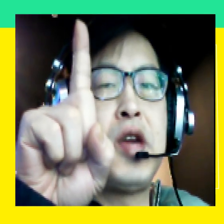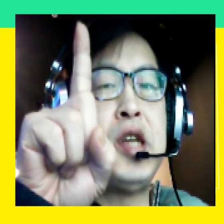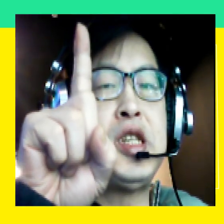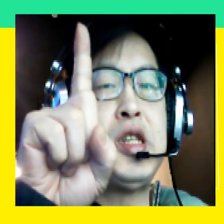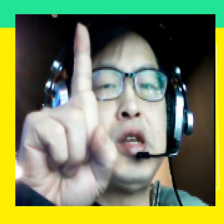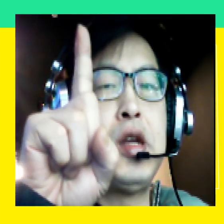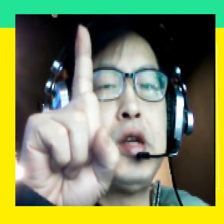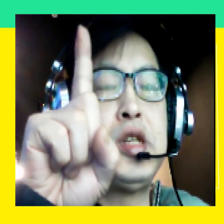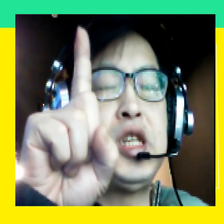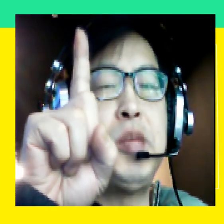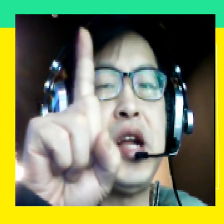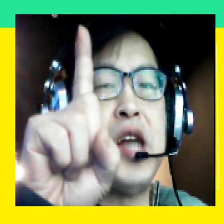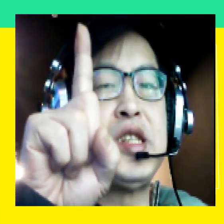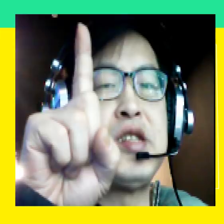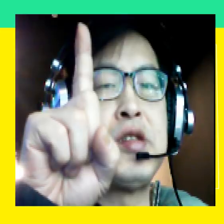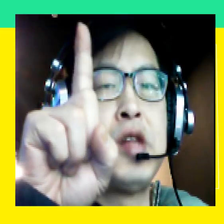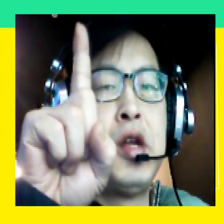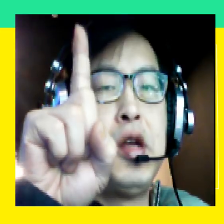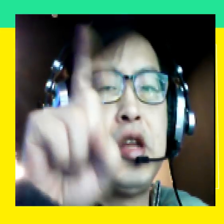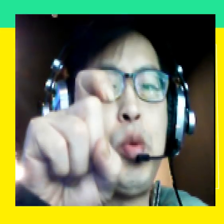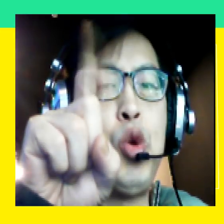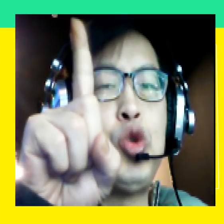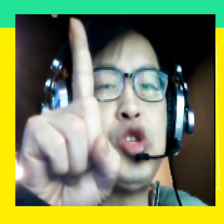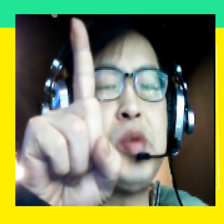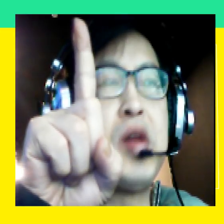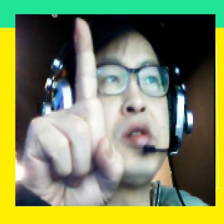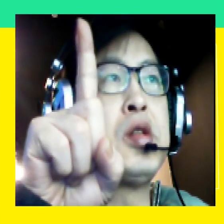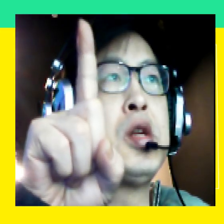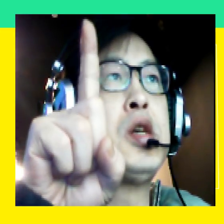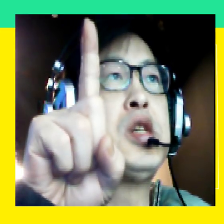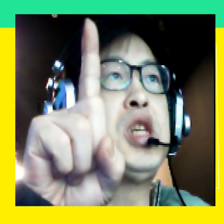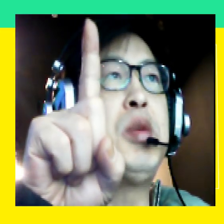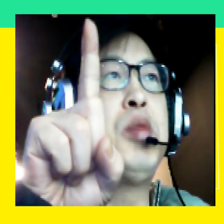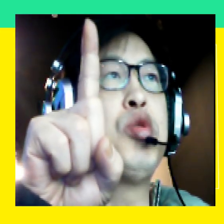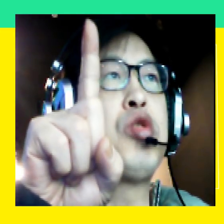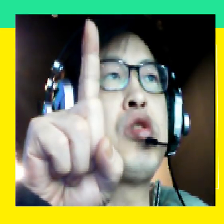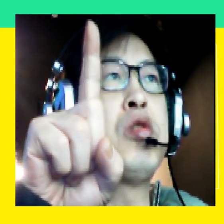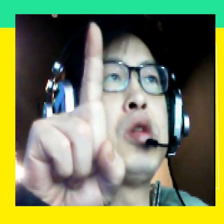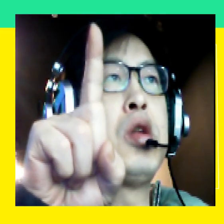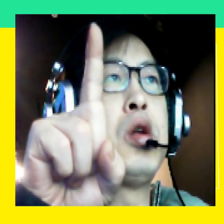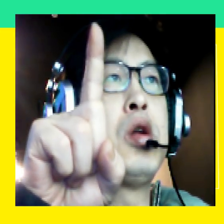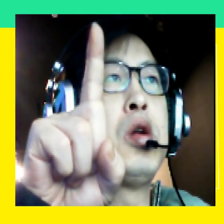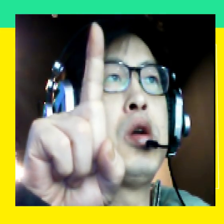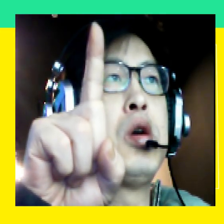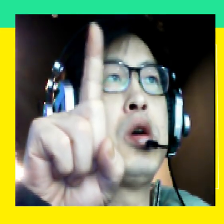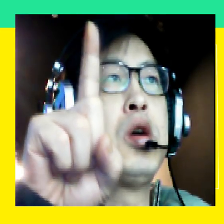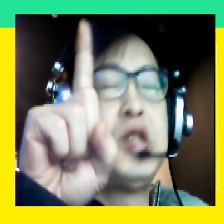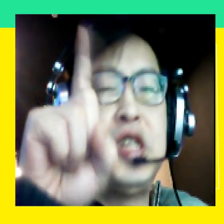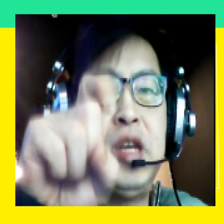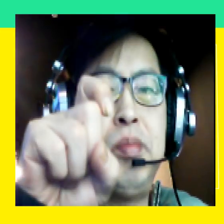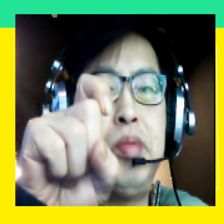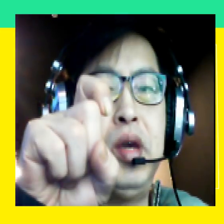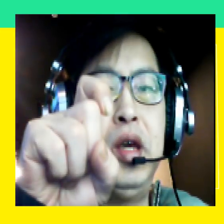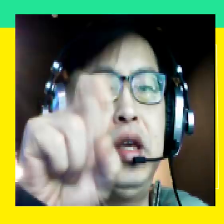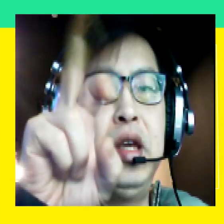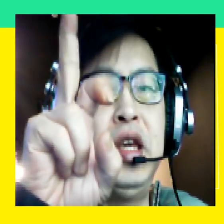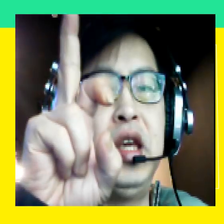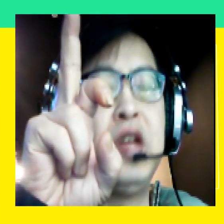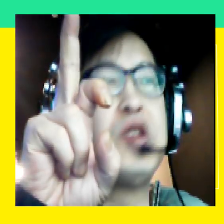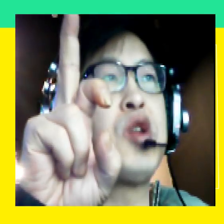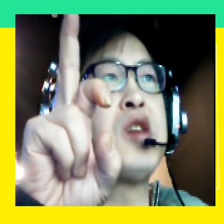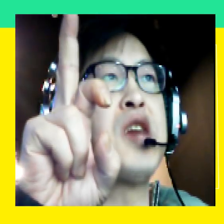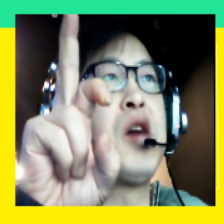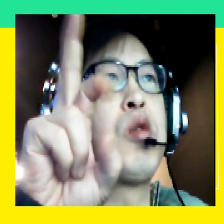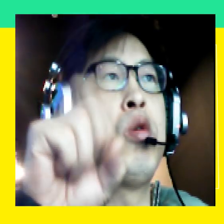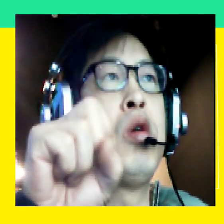11까지는 이렇게 11까지는 이렇게 보여주지만은 12부터는 12